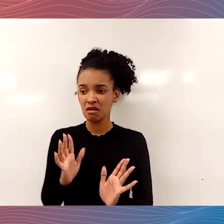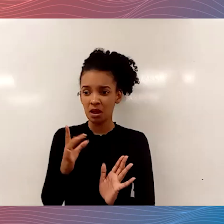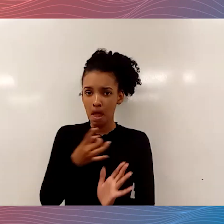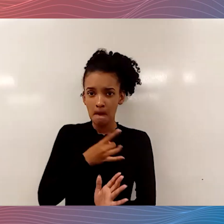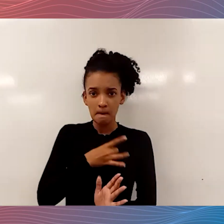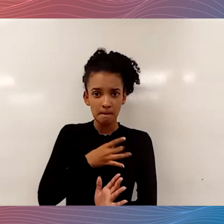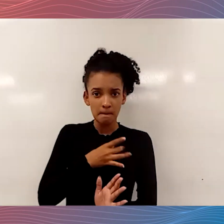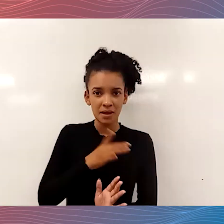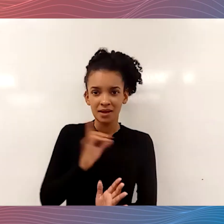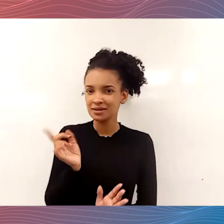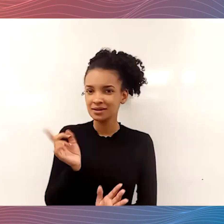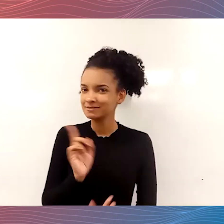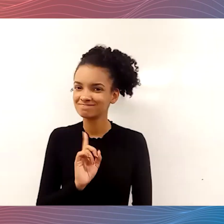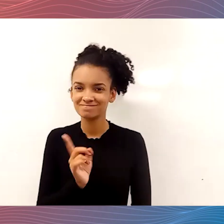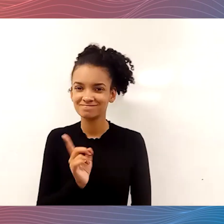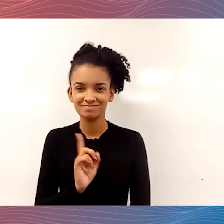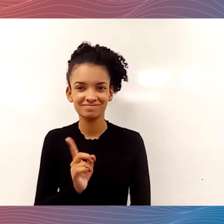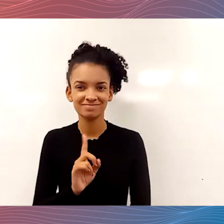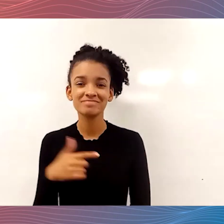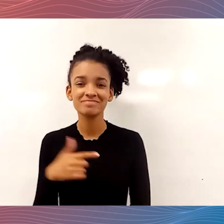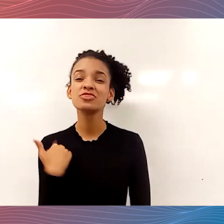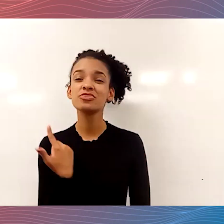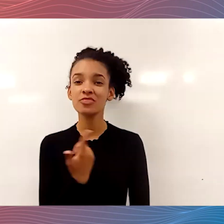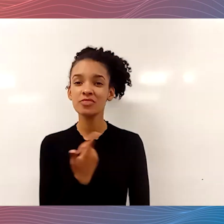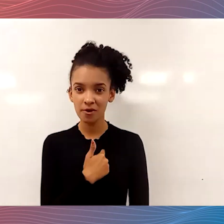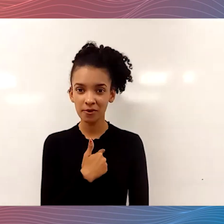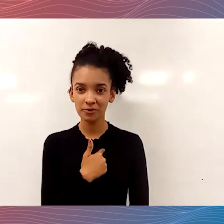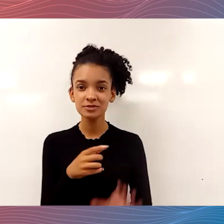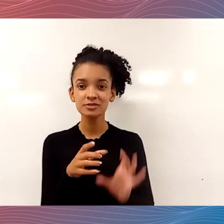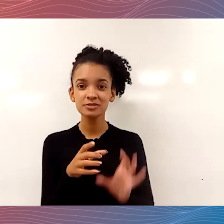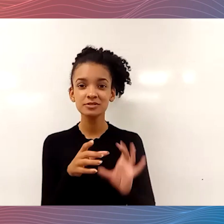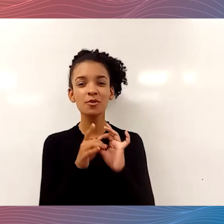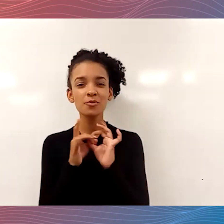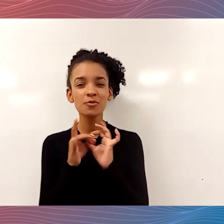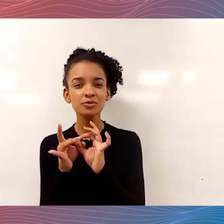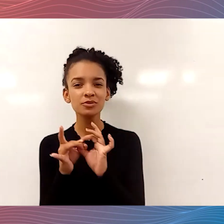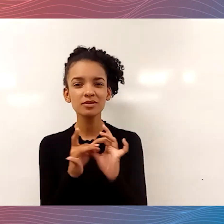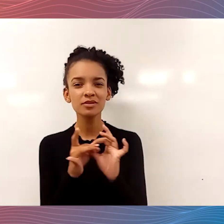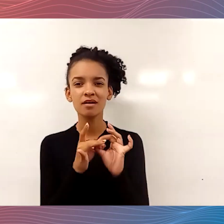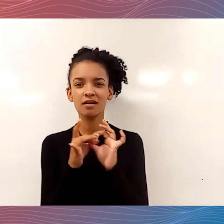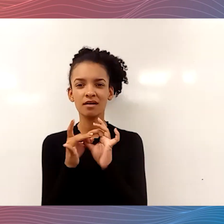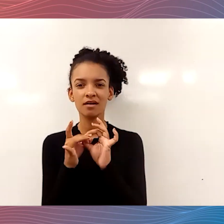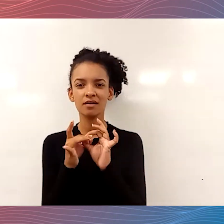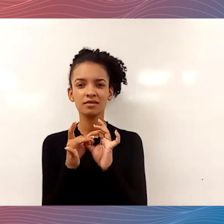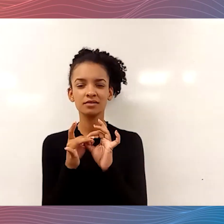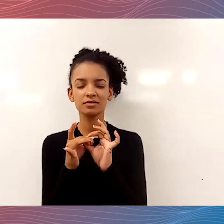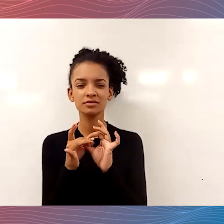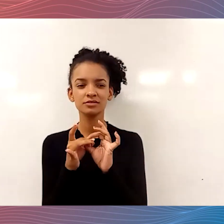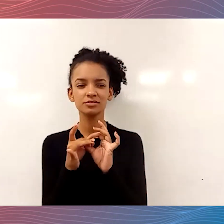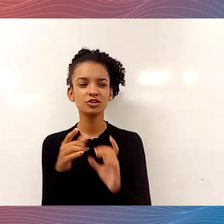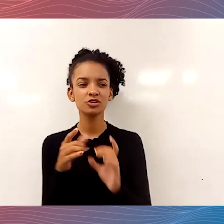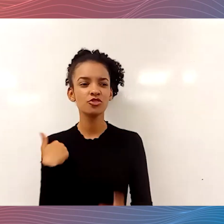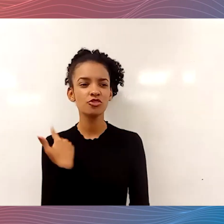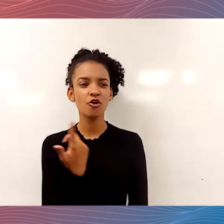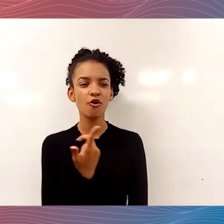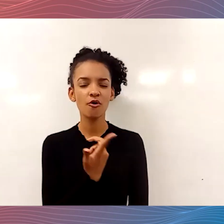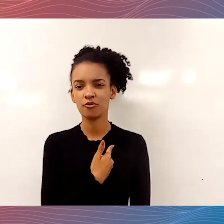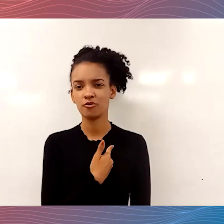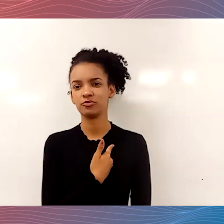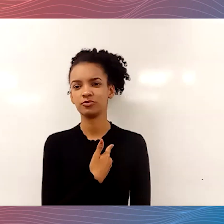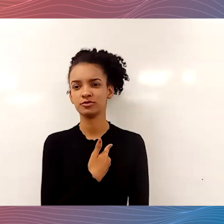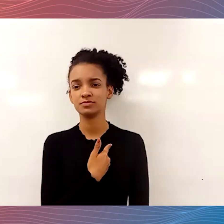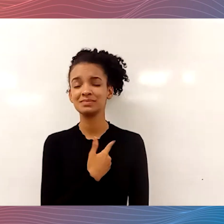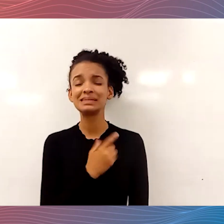Essa unidade que nós temos, essa harmonia, essa cumplicidade entre nós, se cada membro